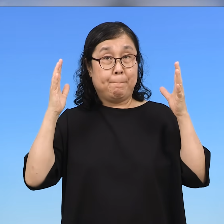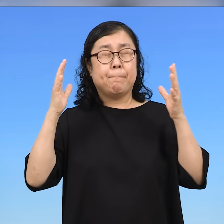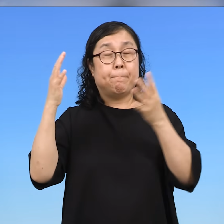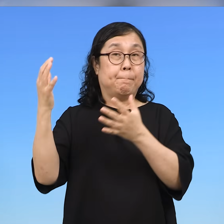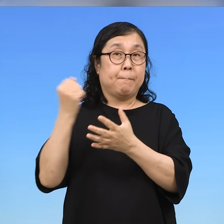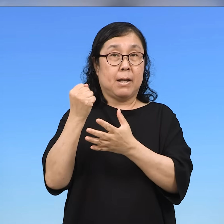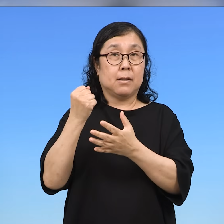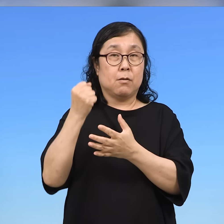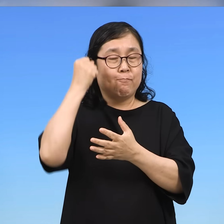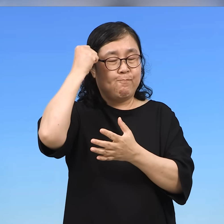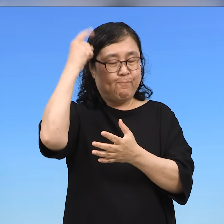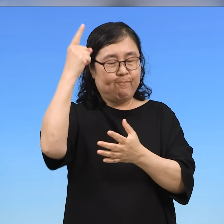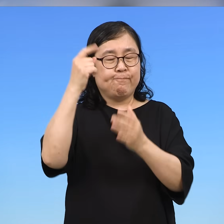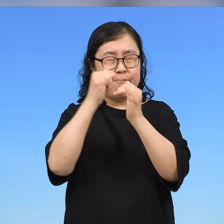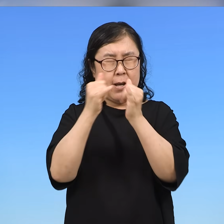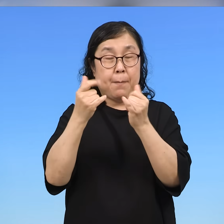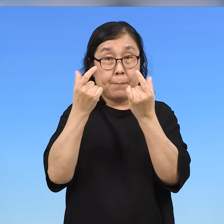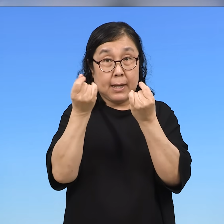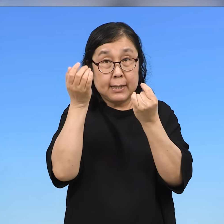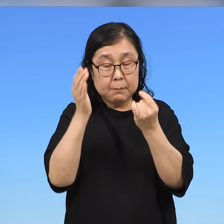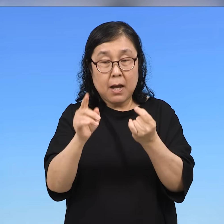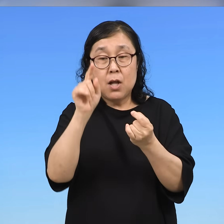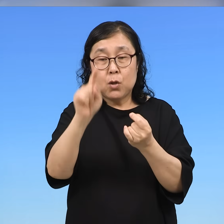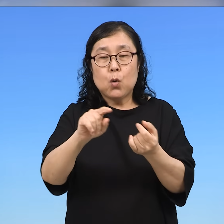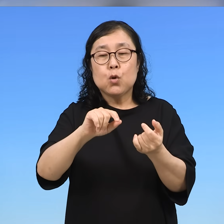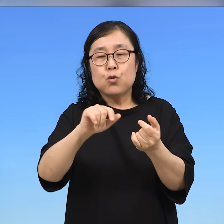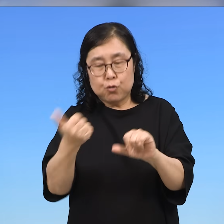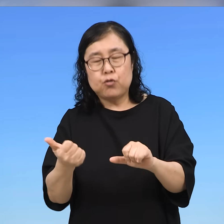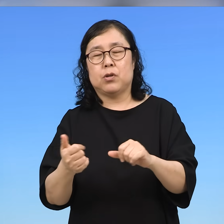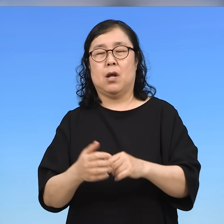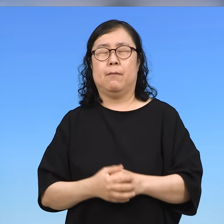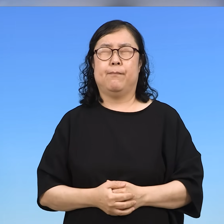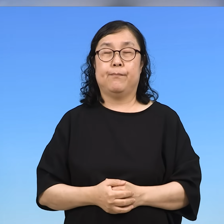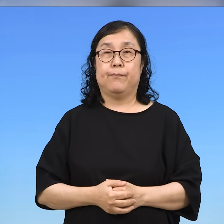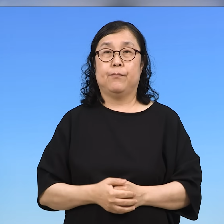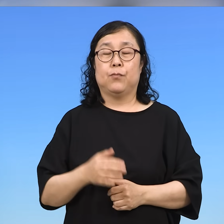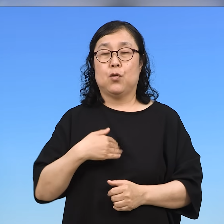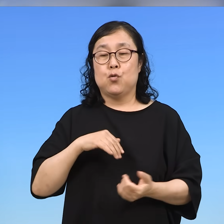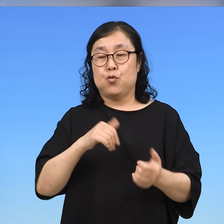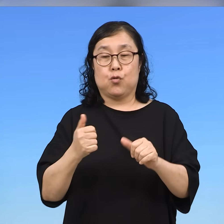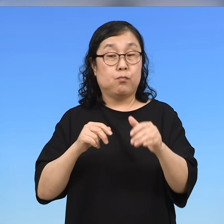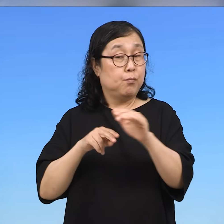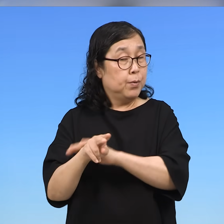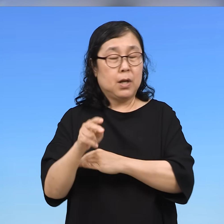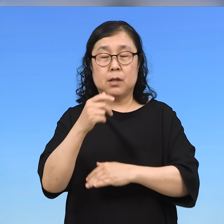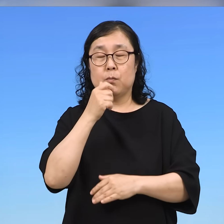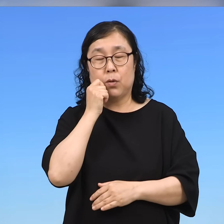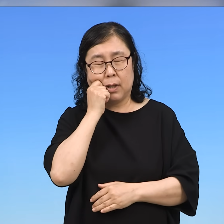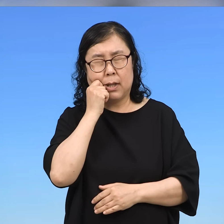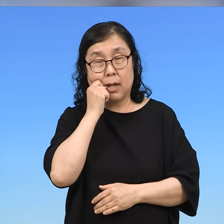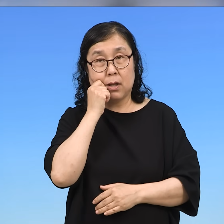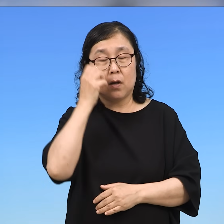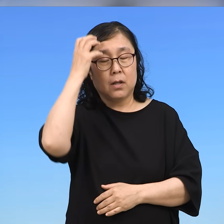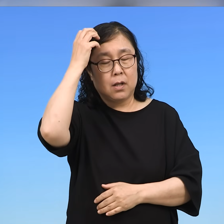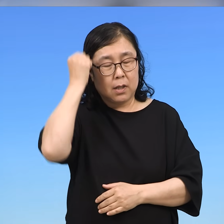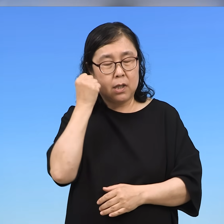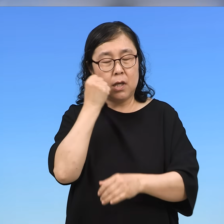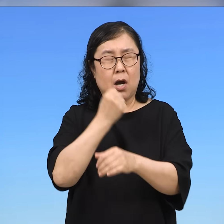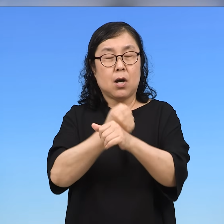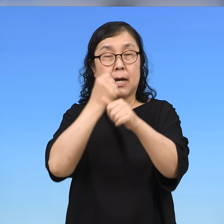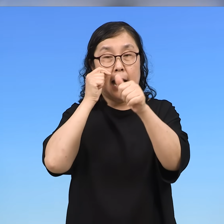받는 그런 대단한 존재인 것처럼 보이지만 너도 죽음을 피할 수 없다. 너도 죽음을 피할 수 없다는 사실을